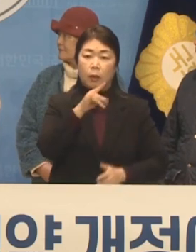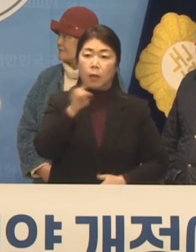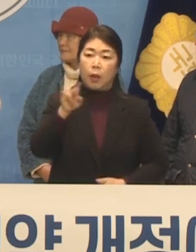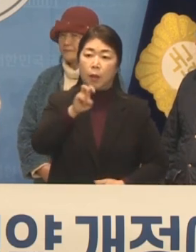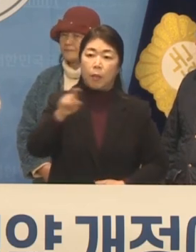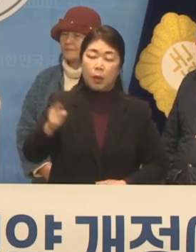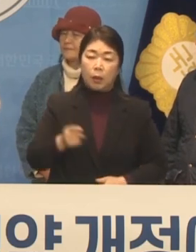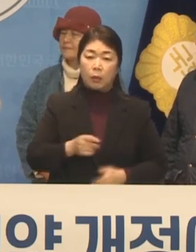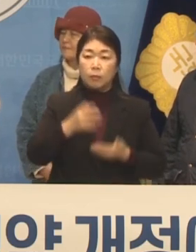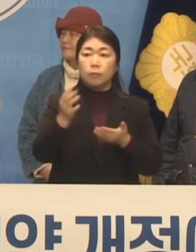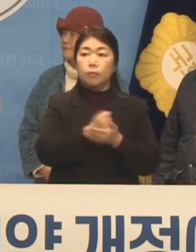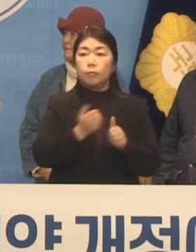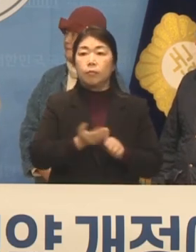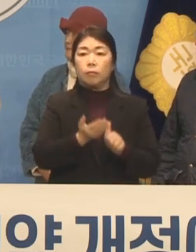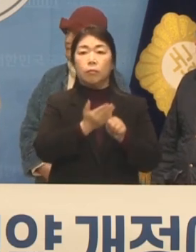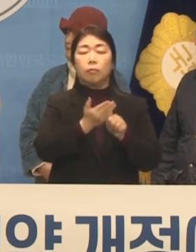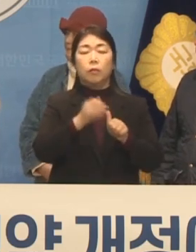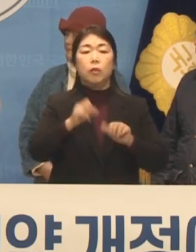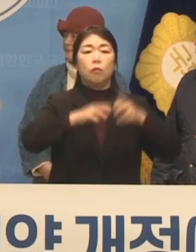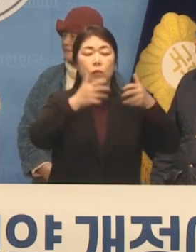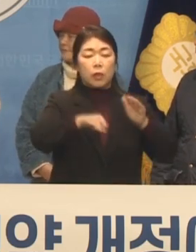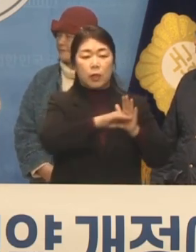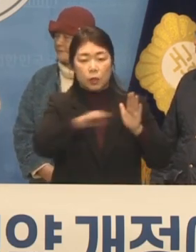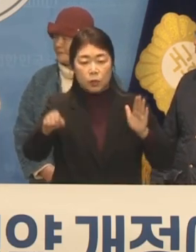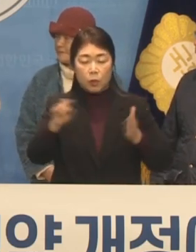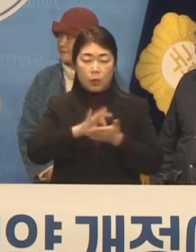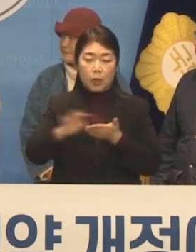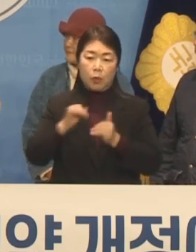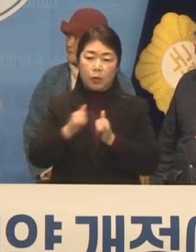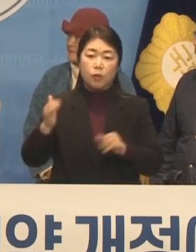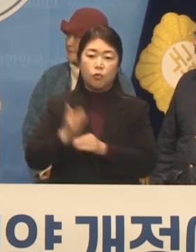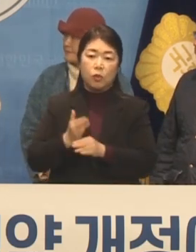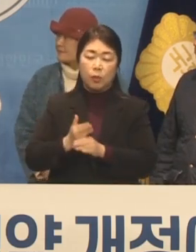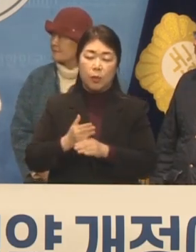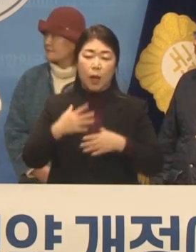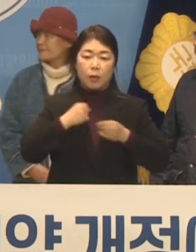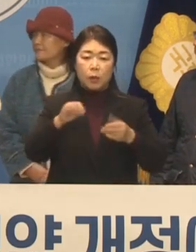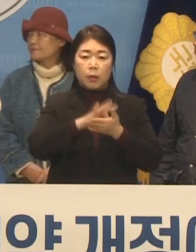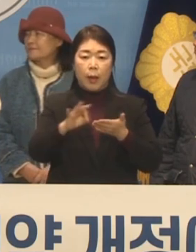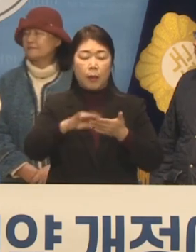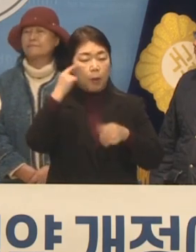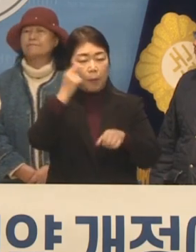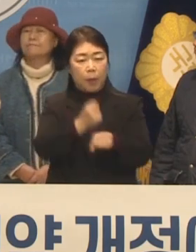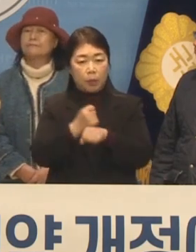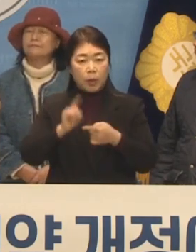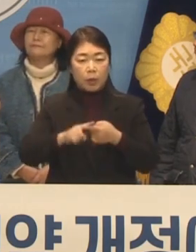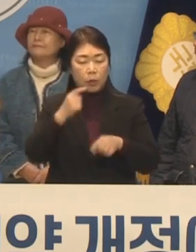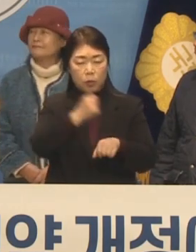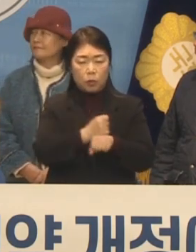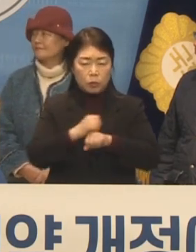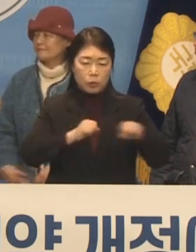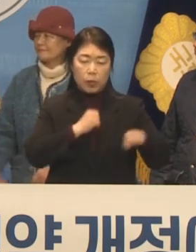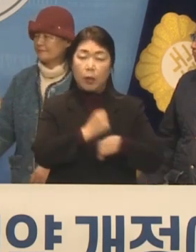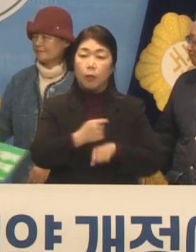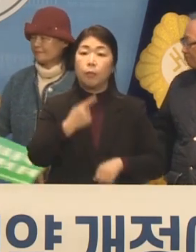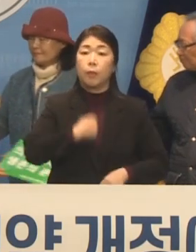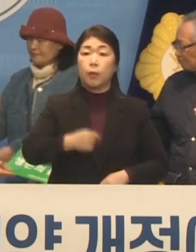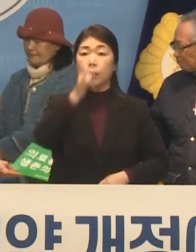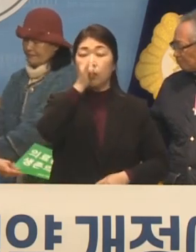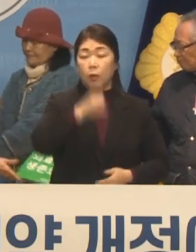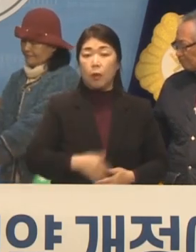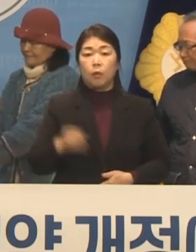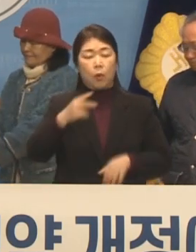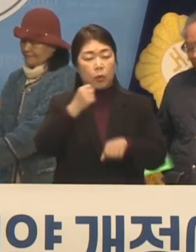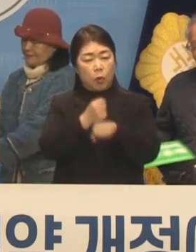방안, 국제 규제 동향, 사용자 중심의 안전한 활용 방안 등에 대해서 연구를 수행해 오고 있으며